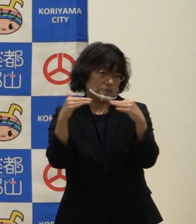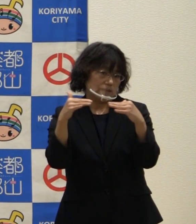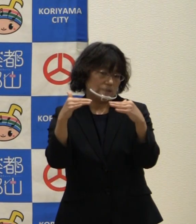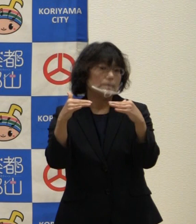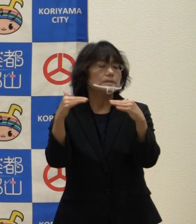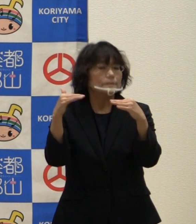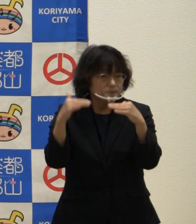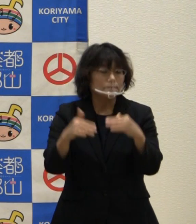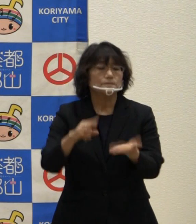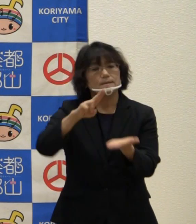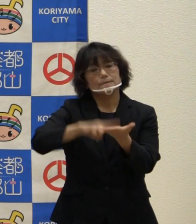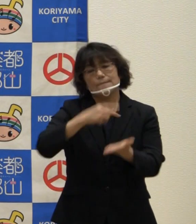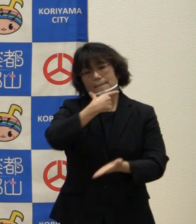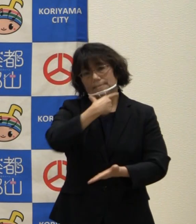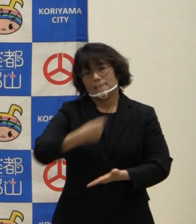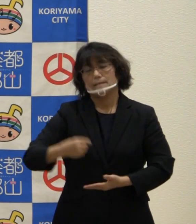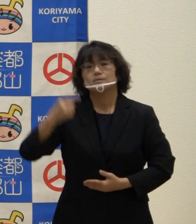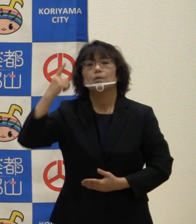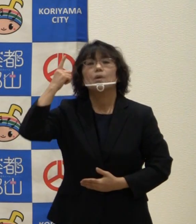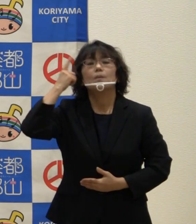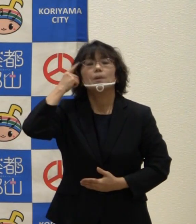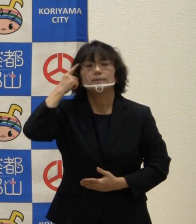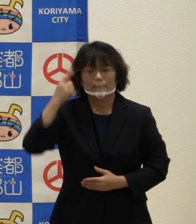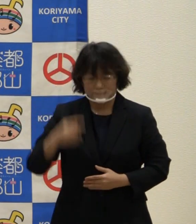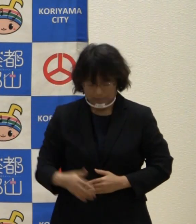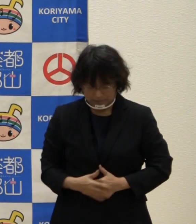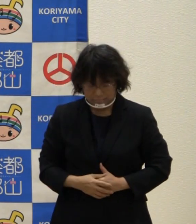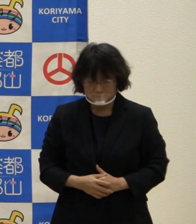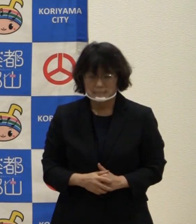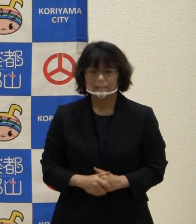きたいと考えております。 わかりました、ありがとうございます。